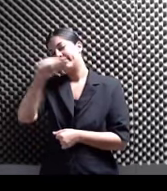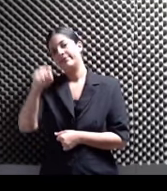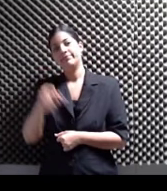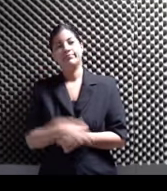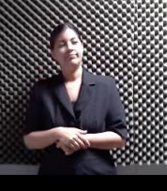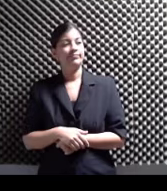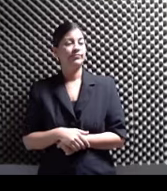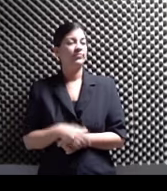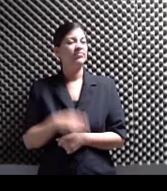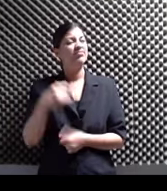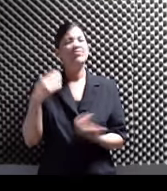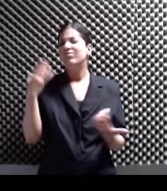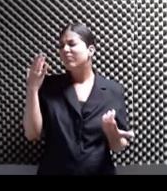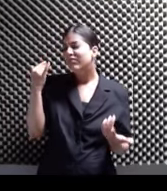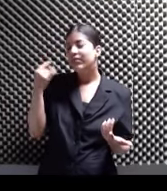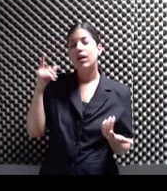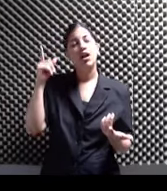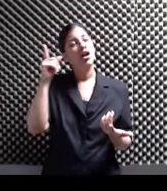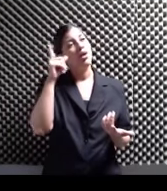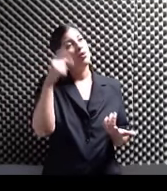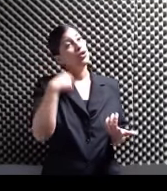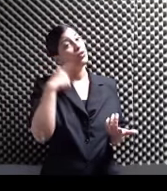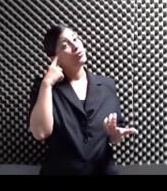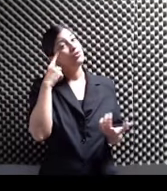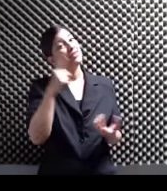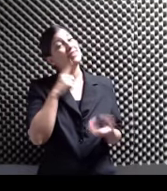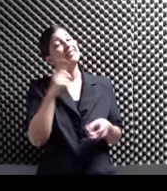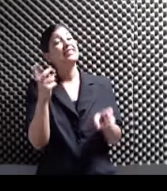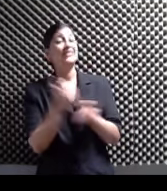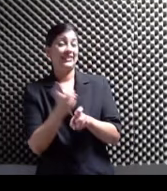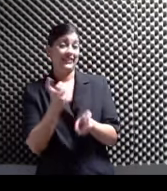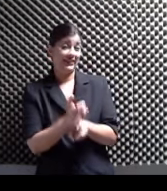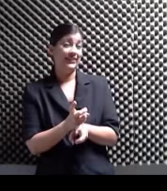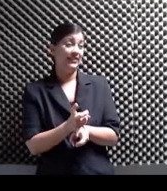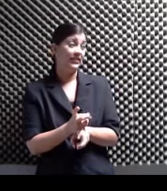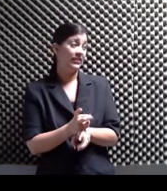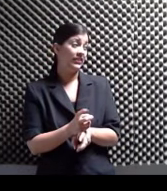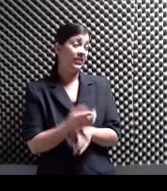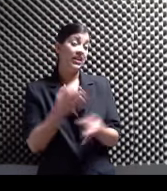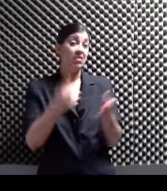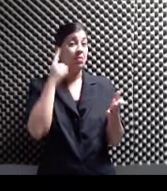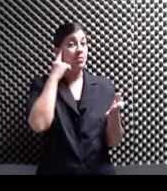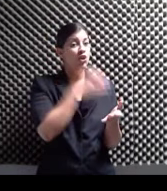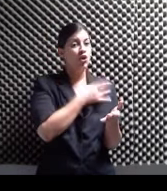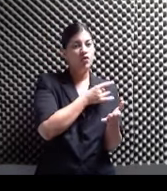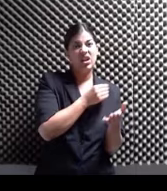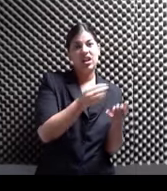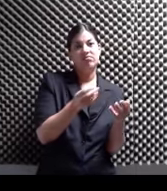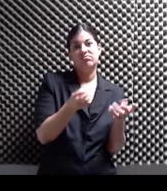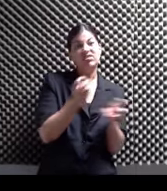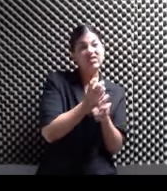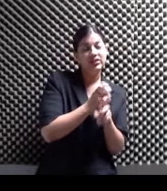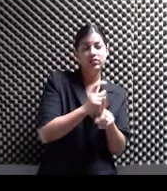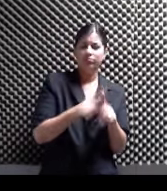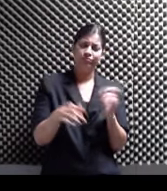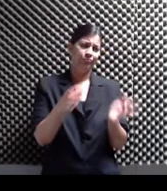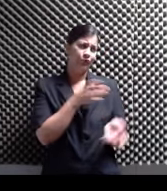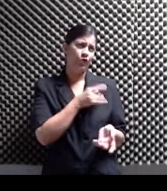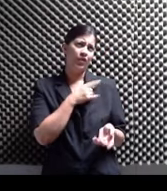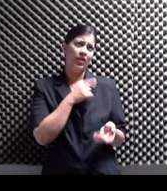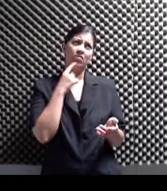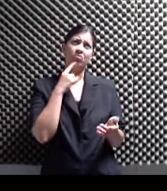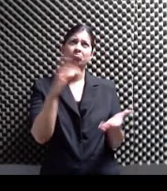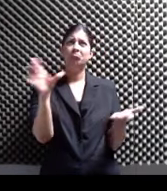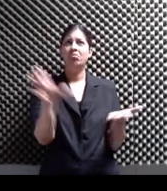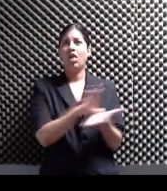qué? Porque es un, el género cuento es un poco más difícil de escribir, aunque tú pienses lo contrario, ¿verdad? En una novela tú tienes páginas y páginas